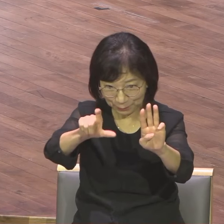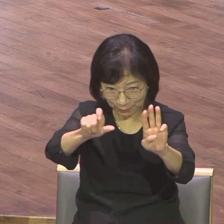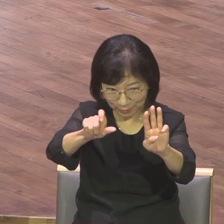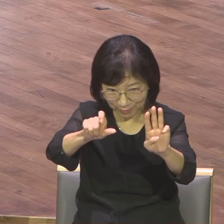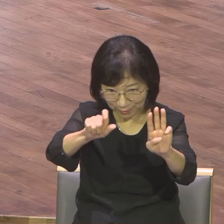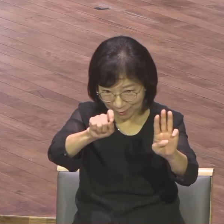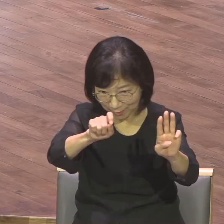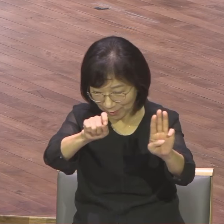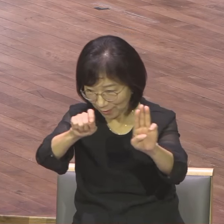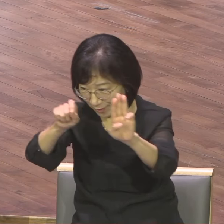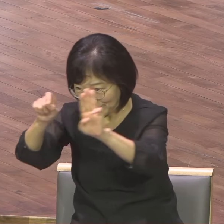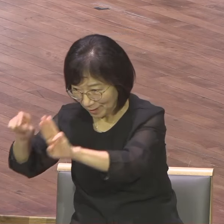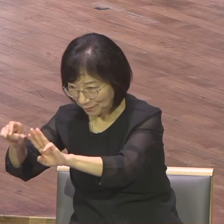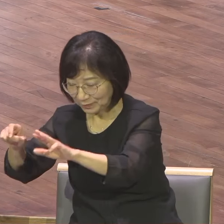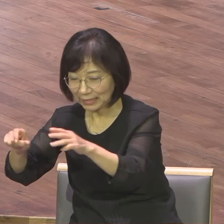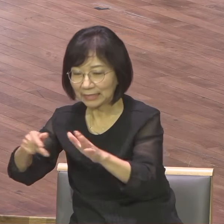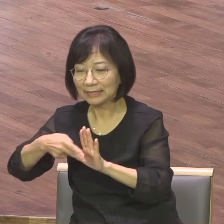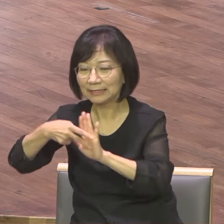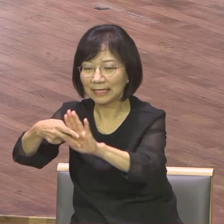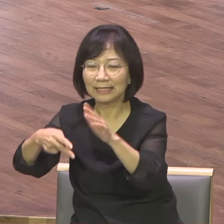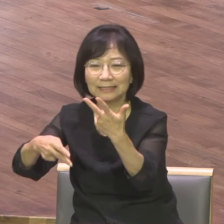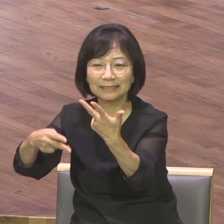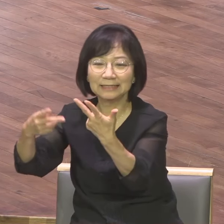예언한 거예요. 여기에서